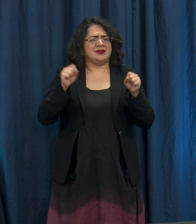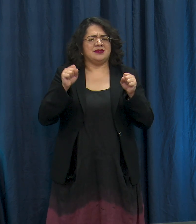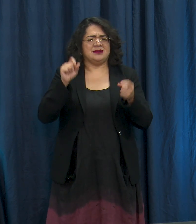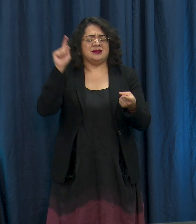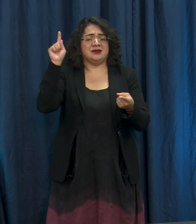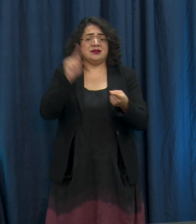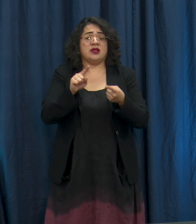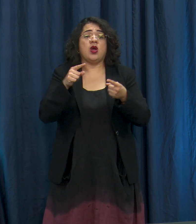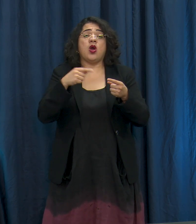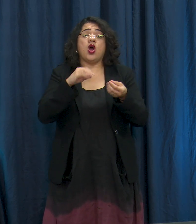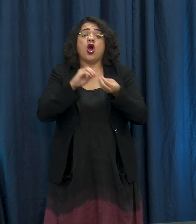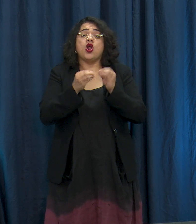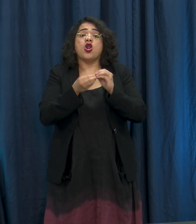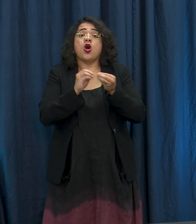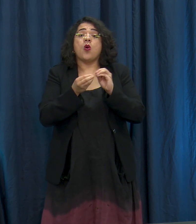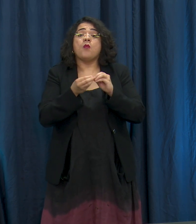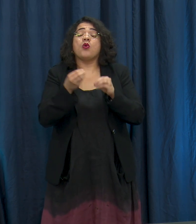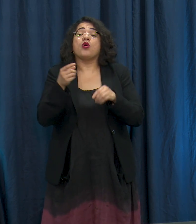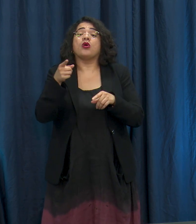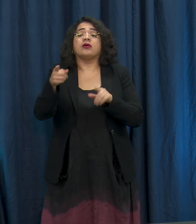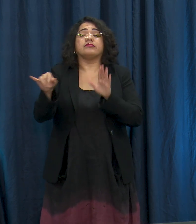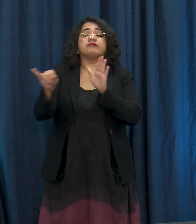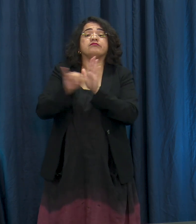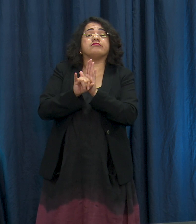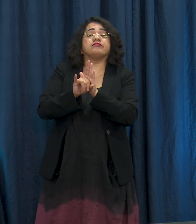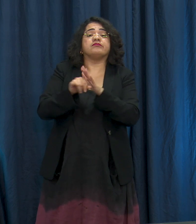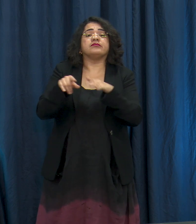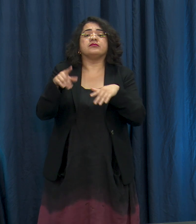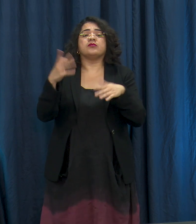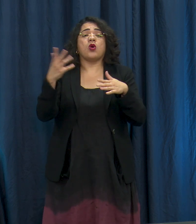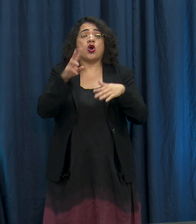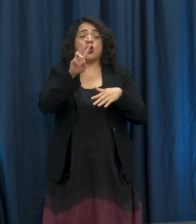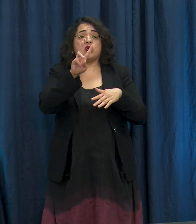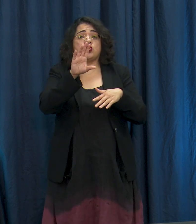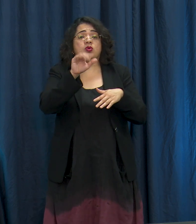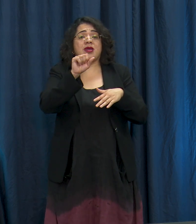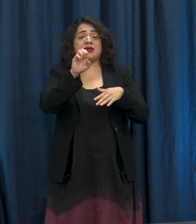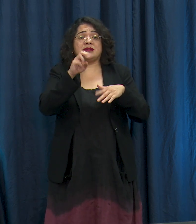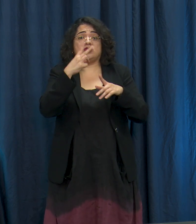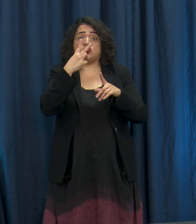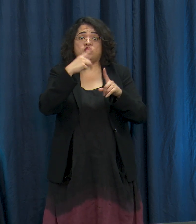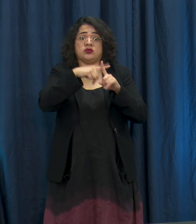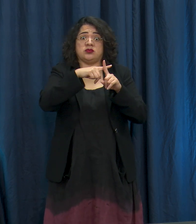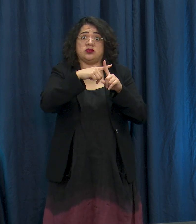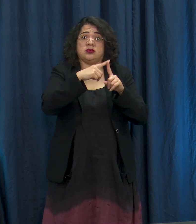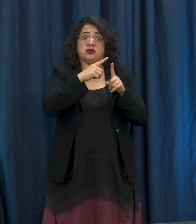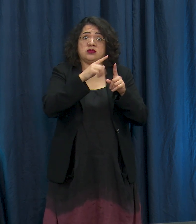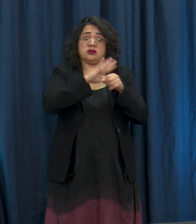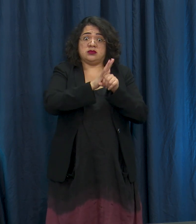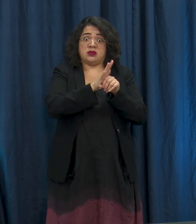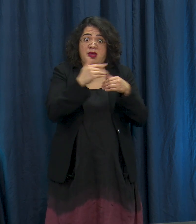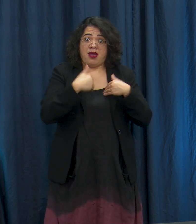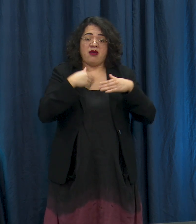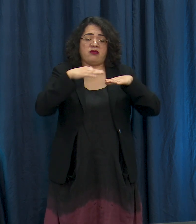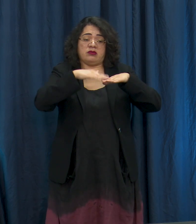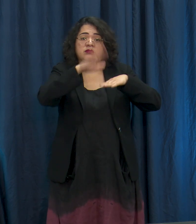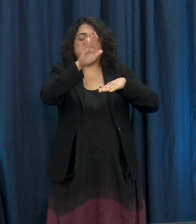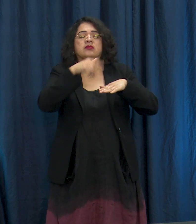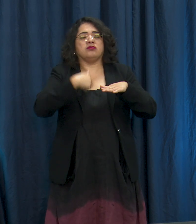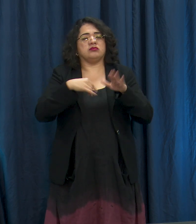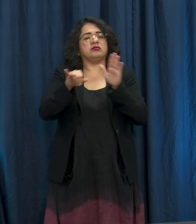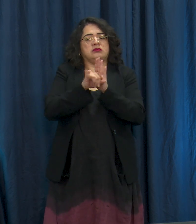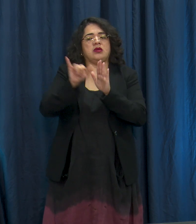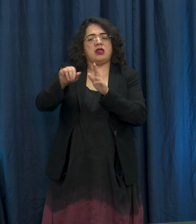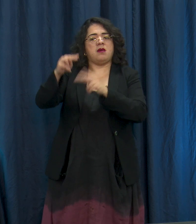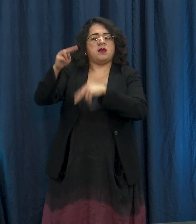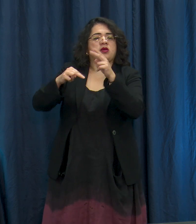2 casos activos. Estamos planeando para la necesidad de un aumento de personas que